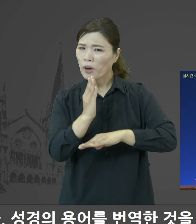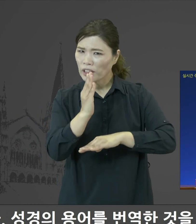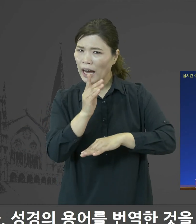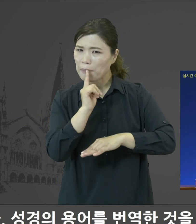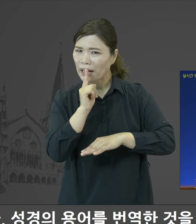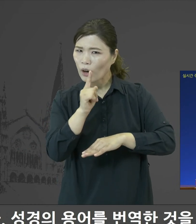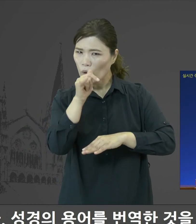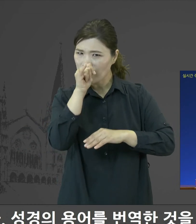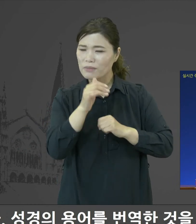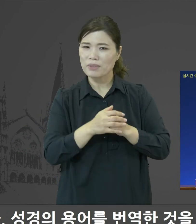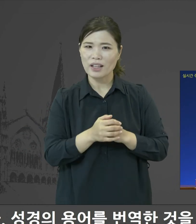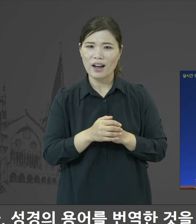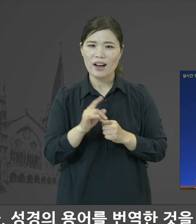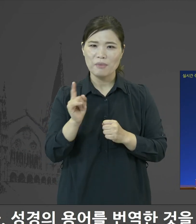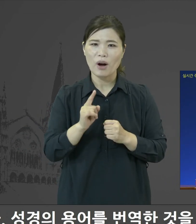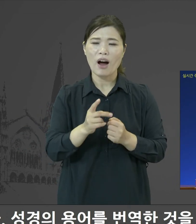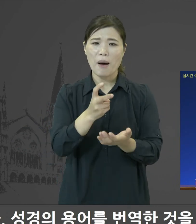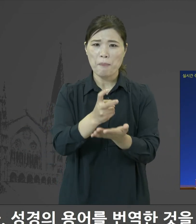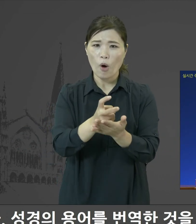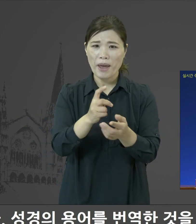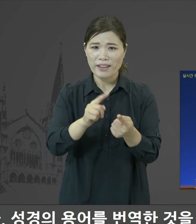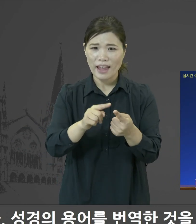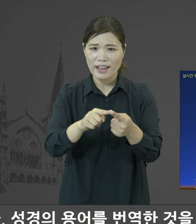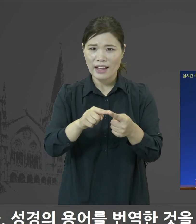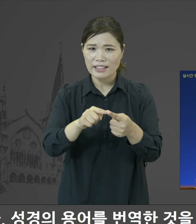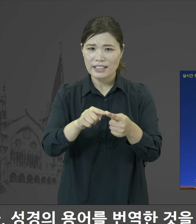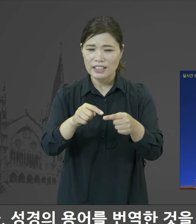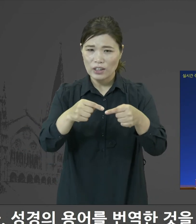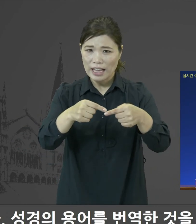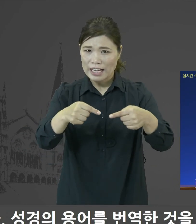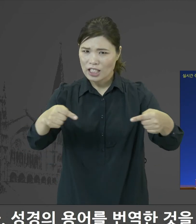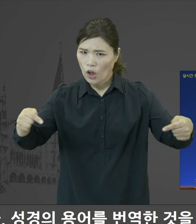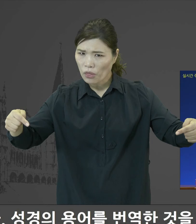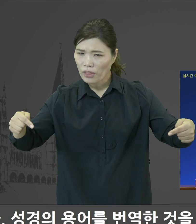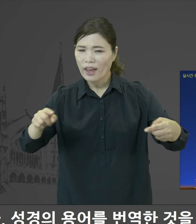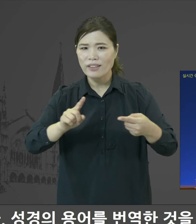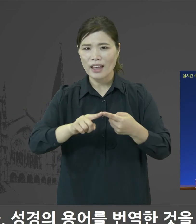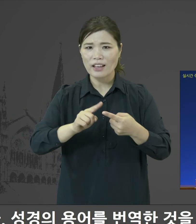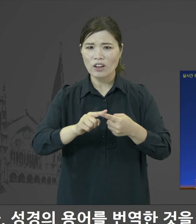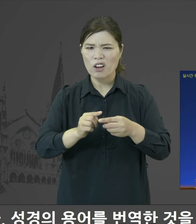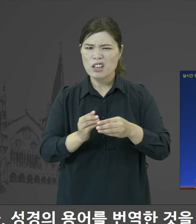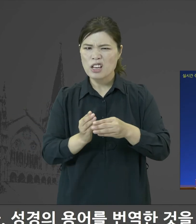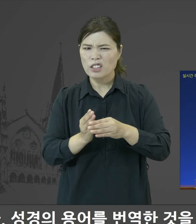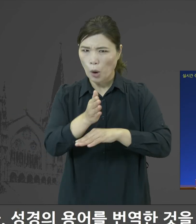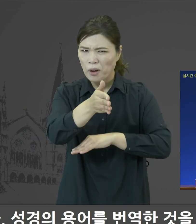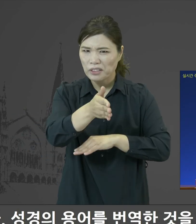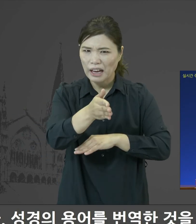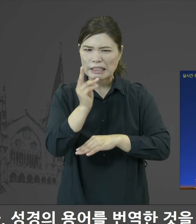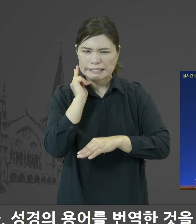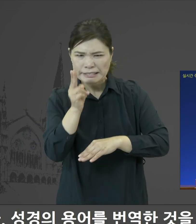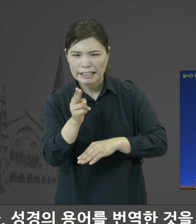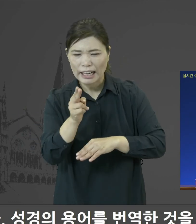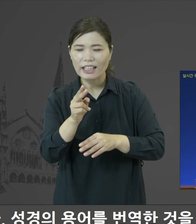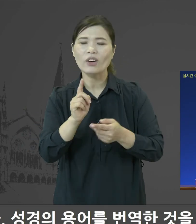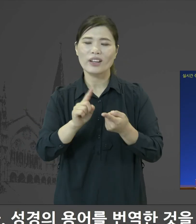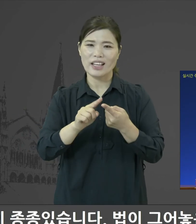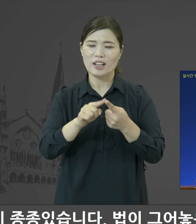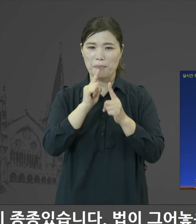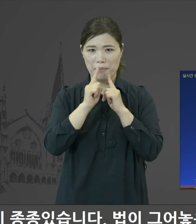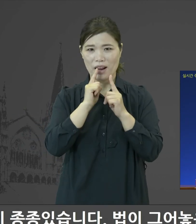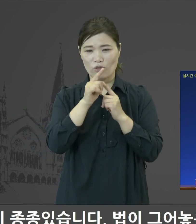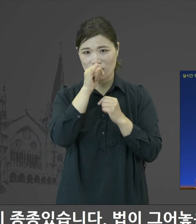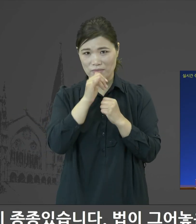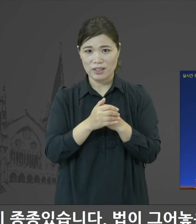거죠. 법이 그어놓은 선, 사회의 윤리가 그어놓은 선, 이런 것들을 넘었다는 건데, 진짜 무서운